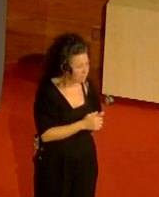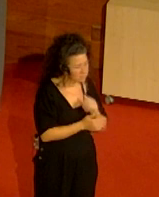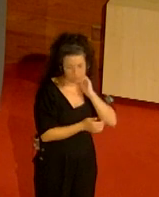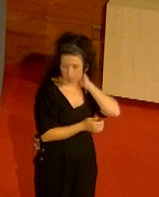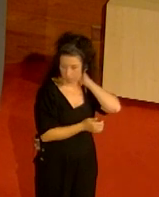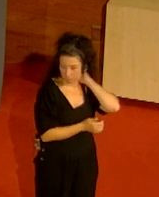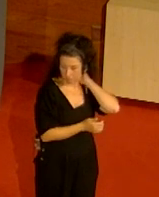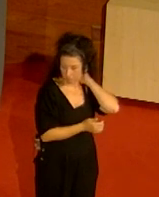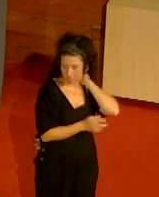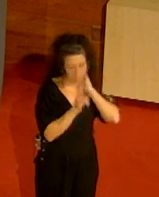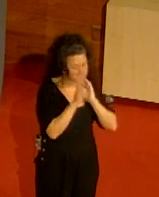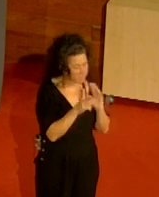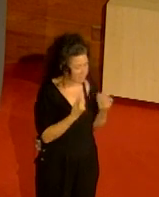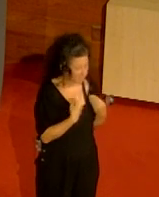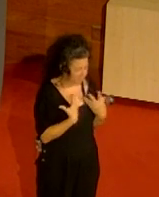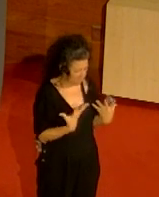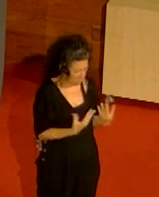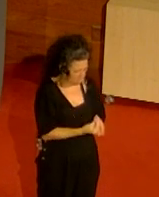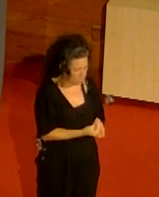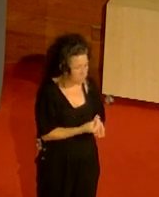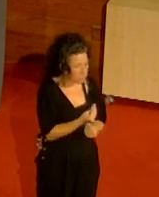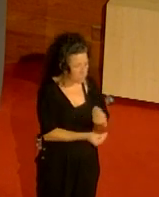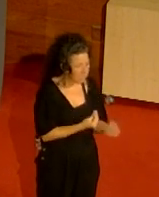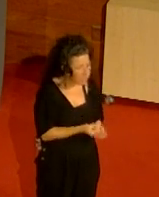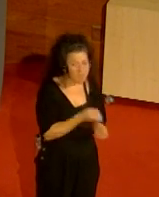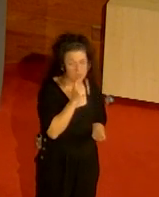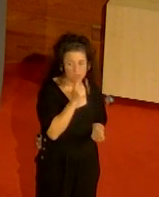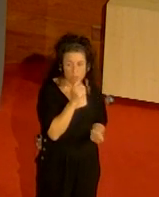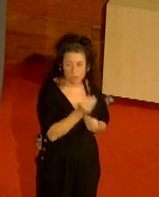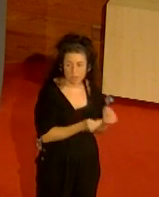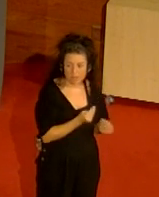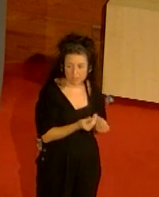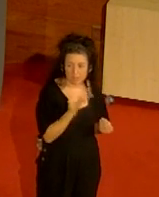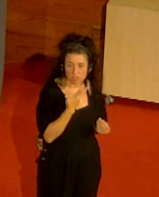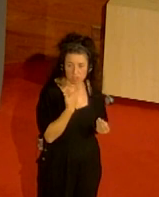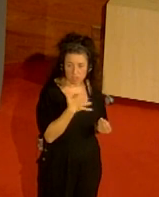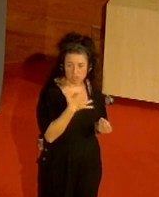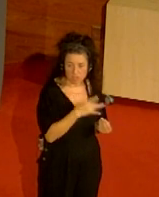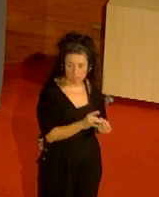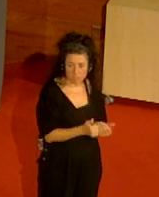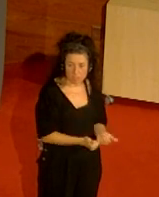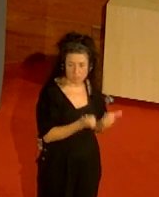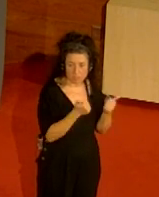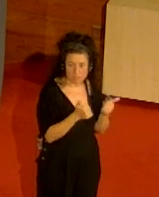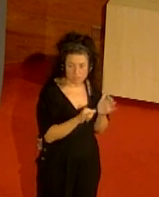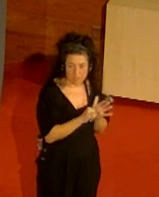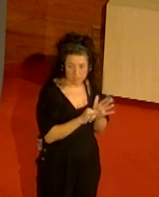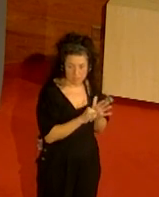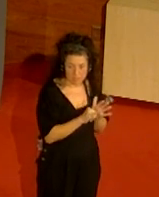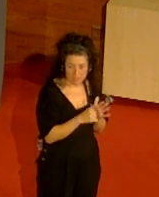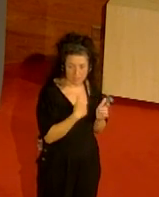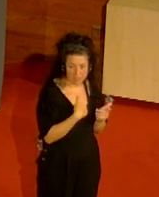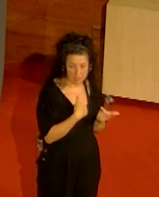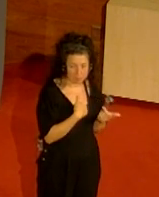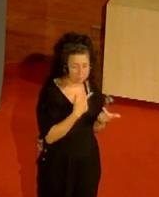que viven con nosotros y qué es lo que están haciendo y cómo lo están haciendo, y que les conozcamos más de cerca. Y a mí me